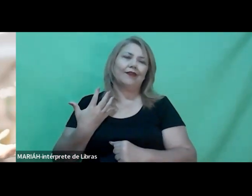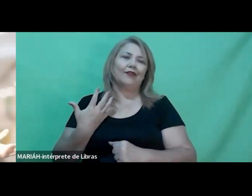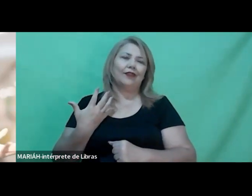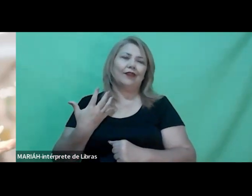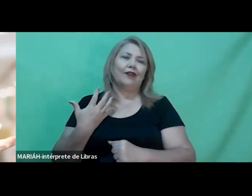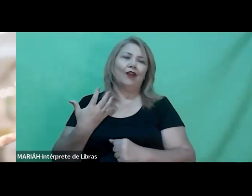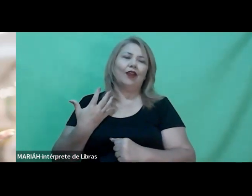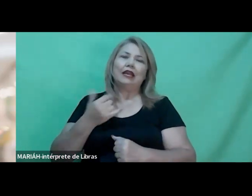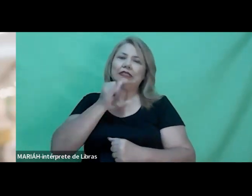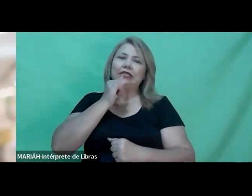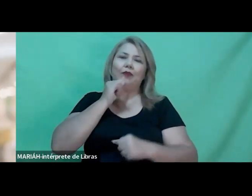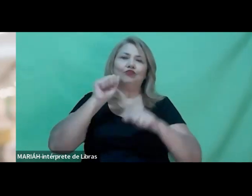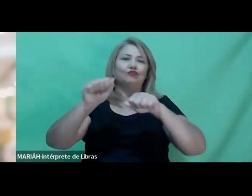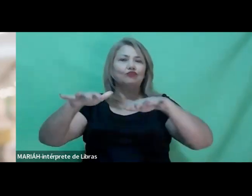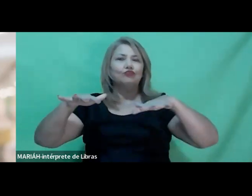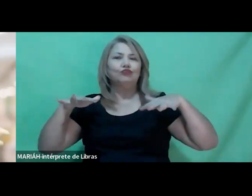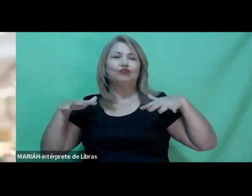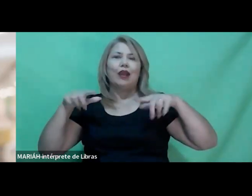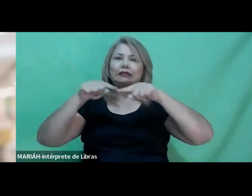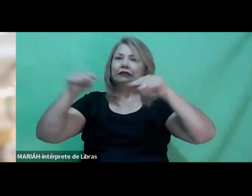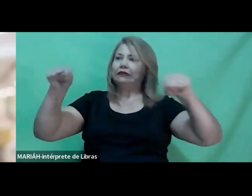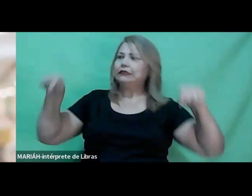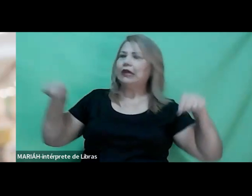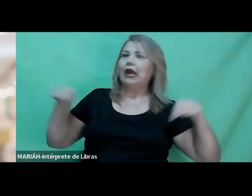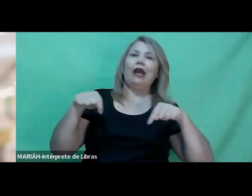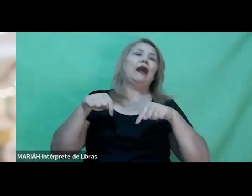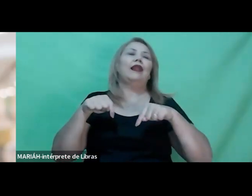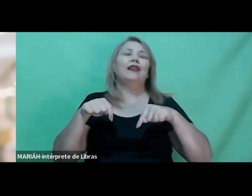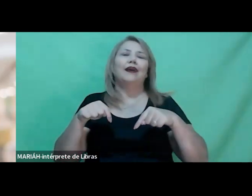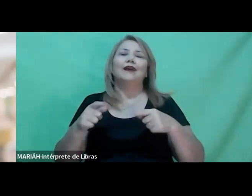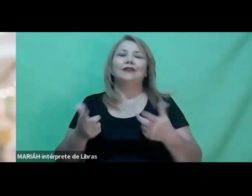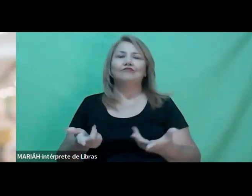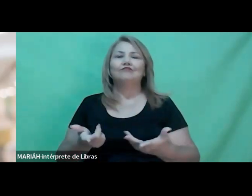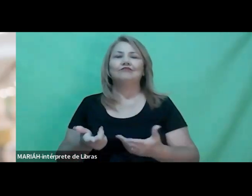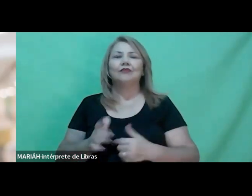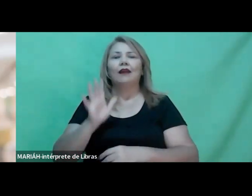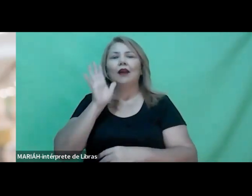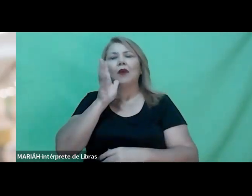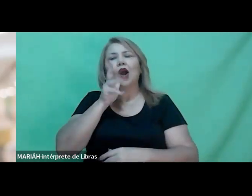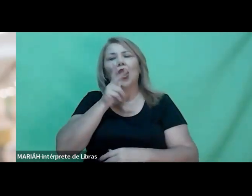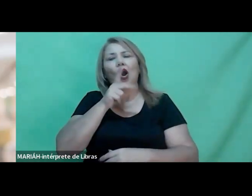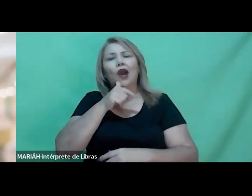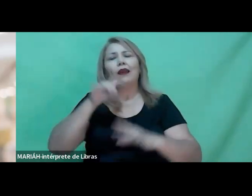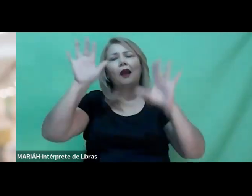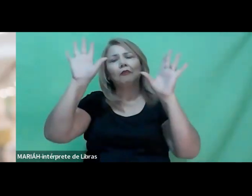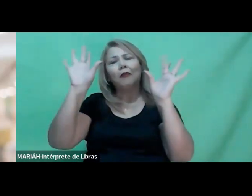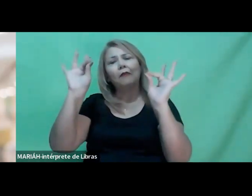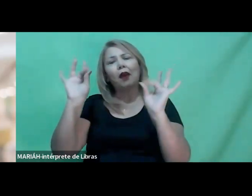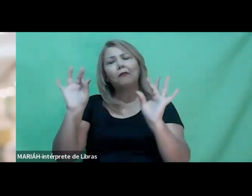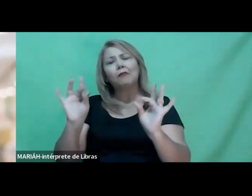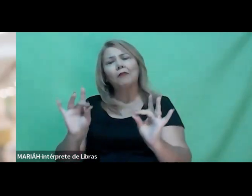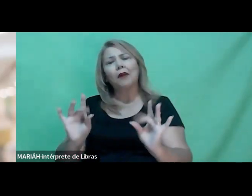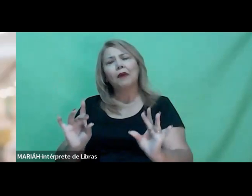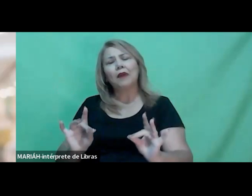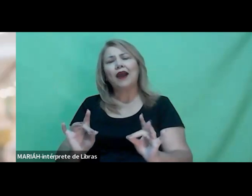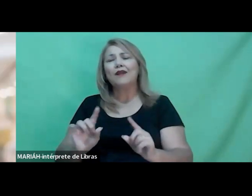auditorio un salón de clase o una habitación de hotel me demoro tanto en detalles innecesarios